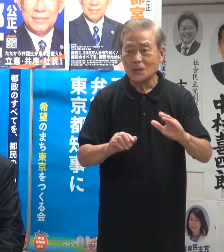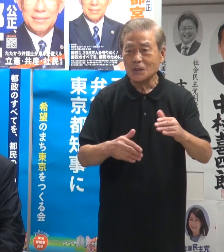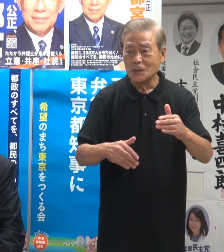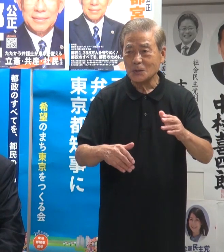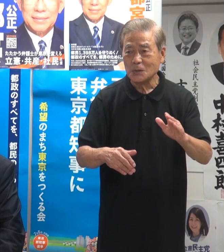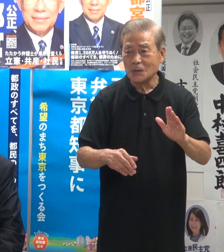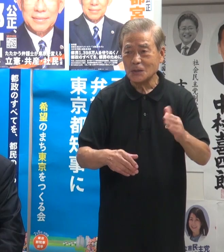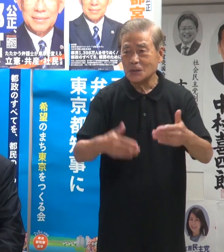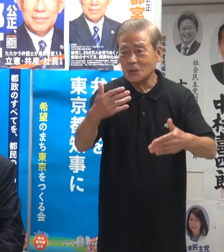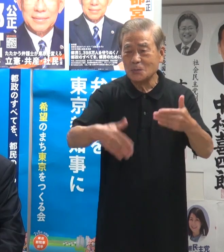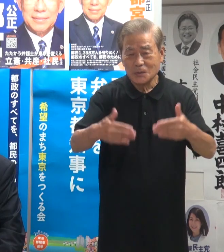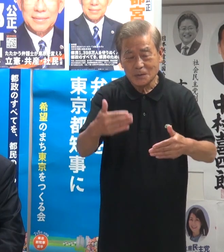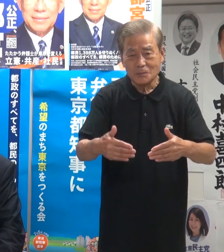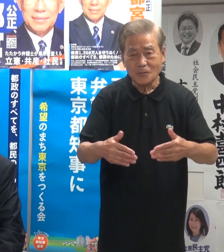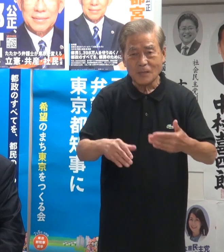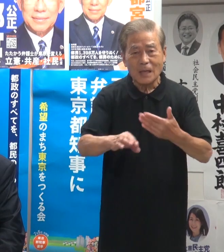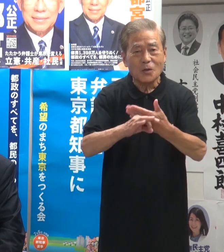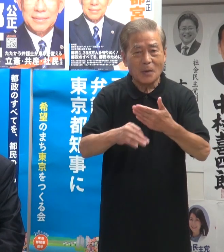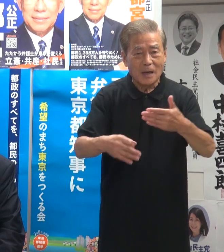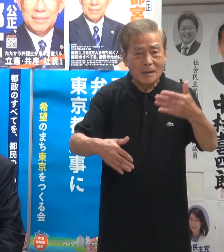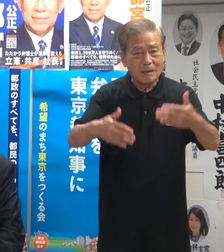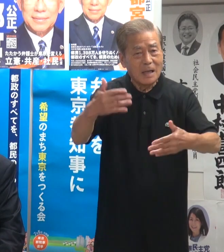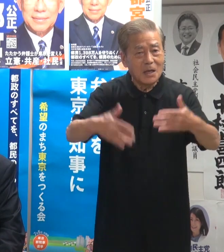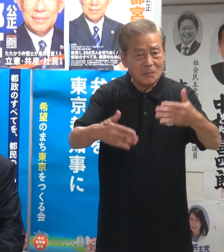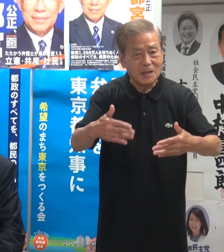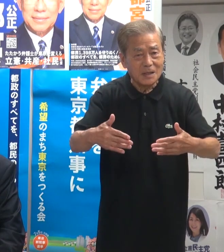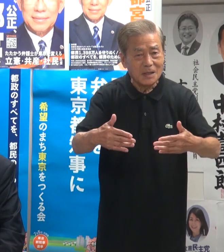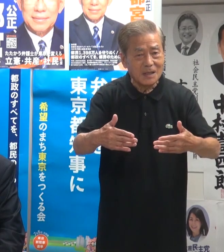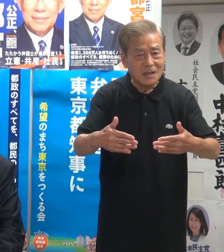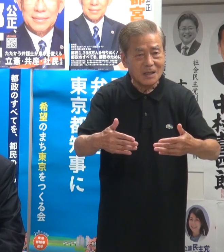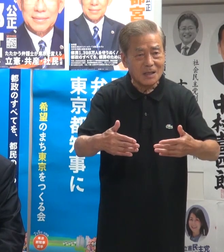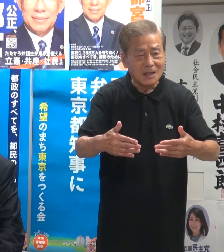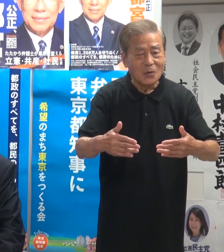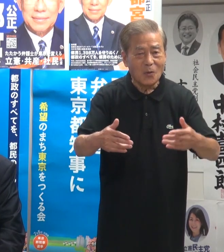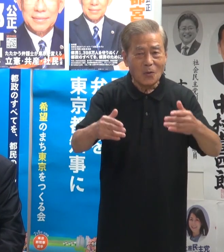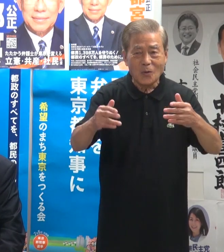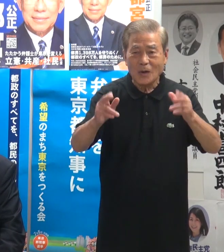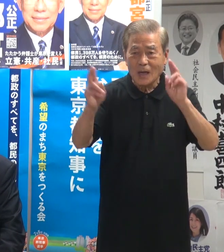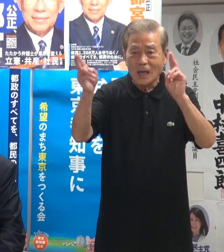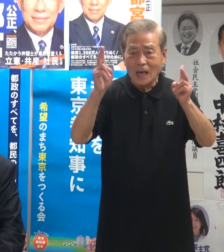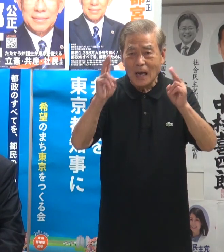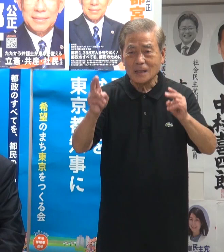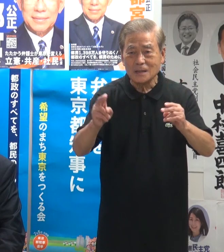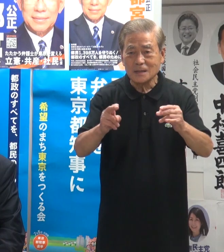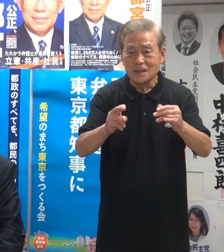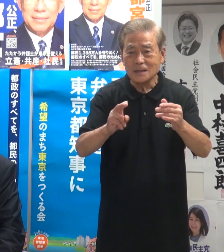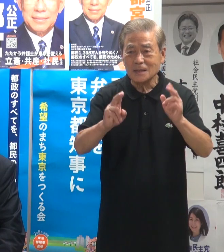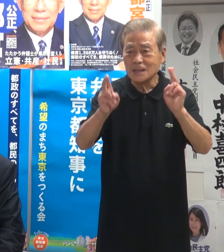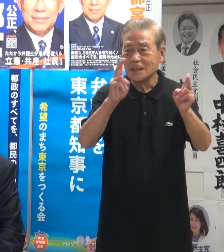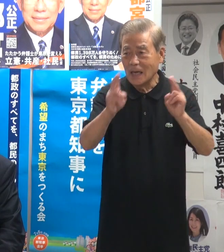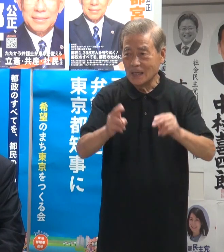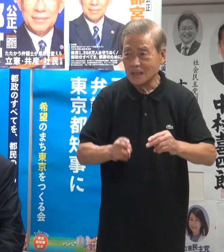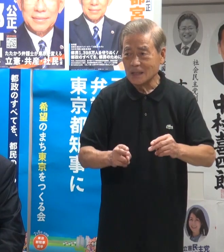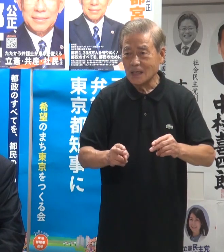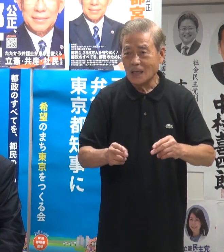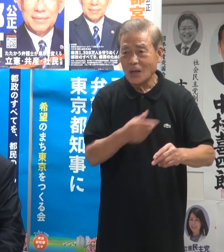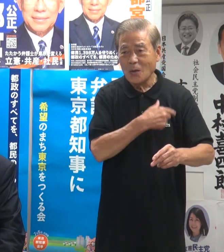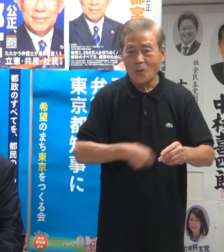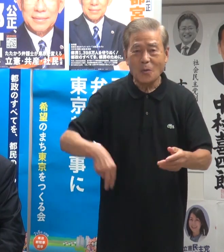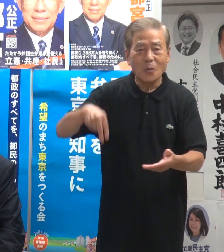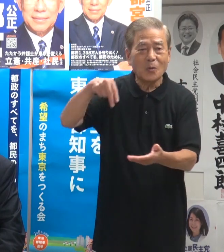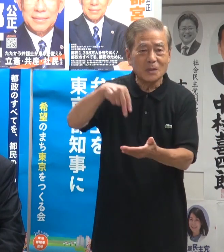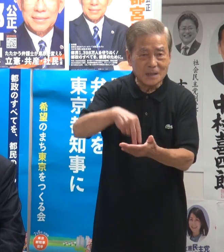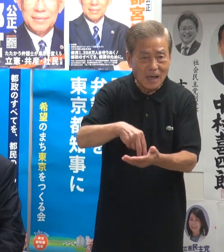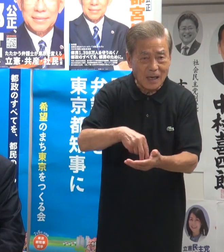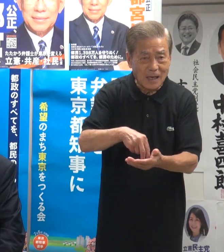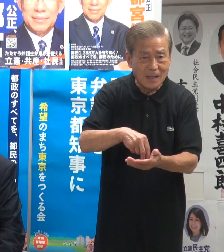新聞社各社テレビ各社皆さん各候補に声かけました。例えばうちは1人